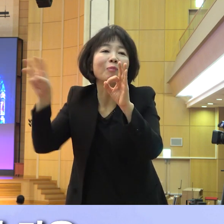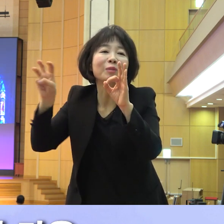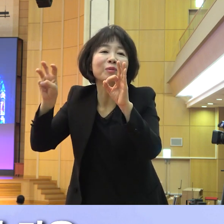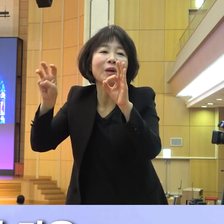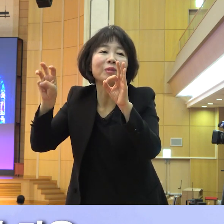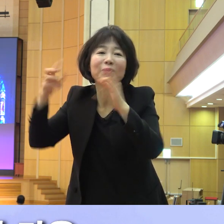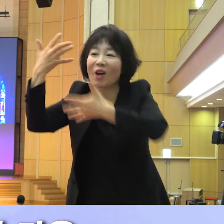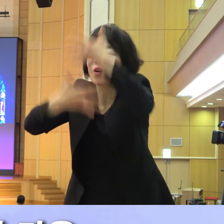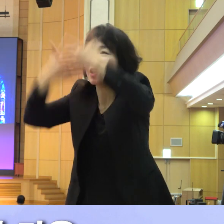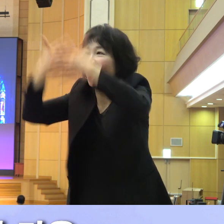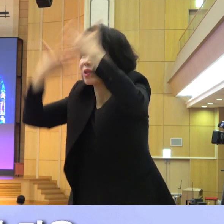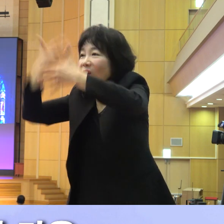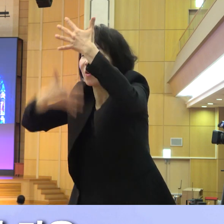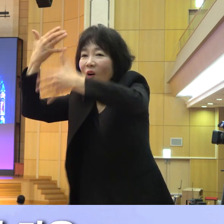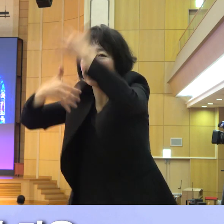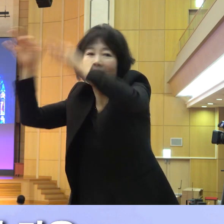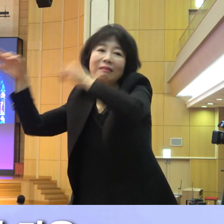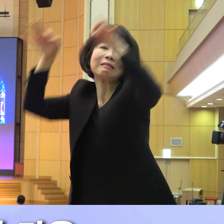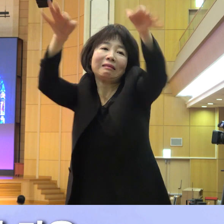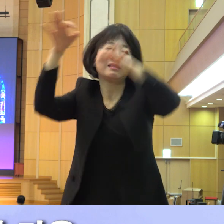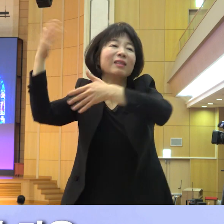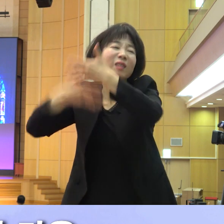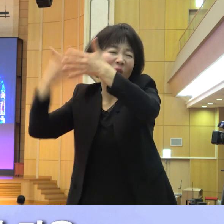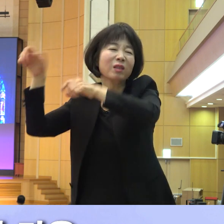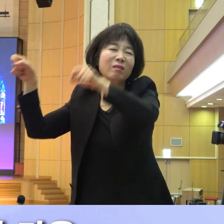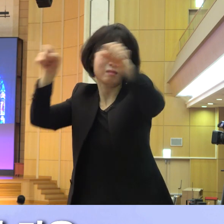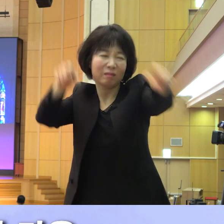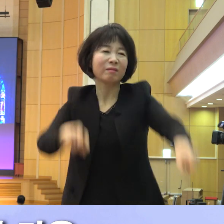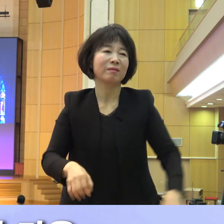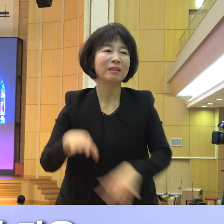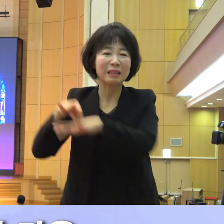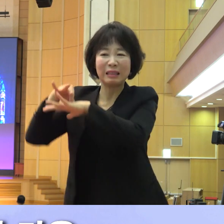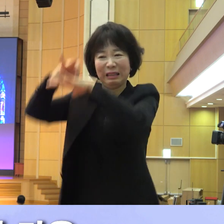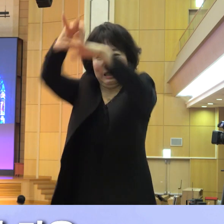영상으로 예루살렘 성전에서 영상 예배가 있습니다.